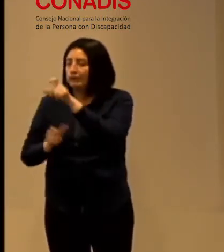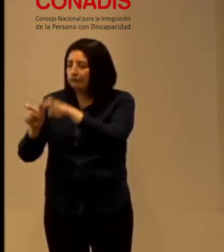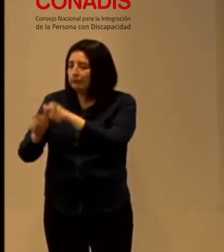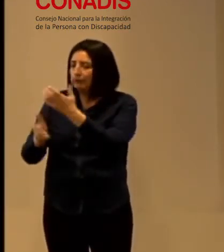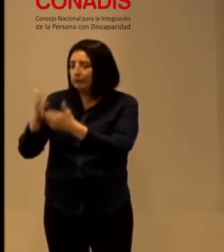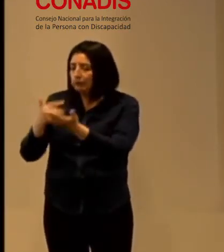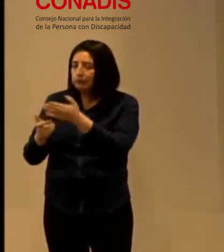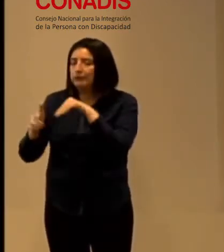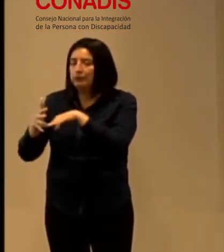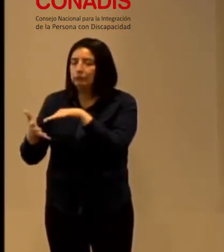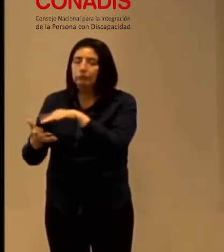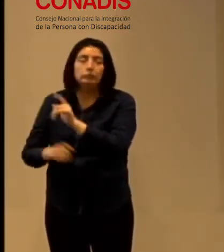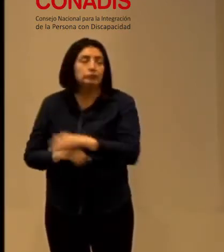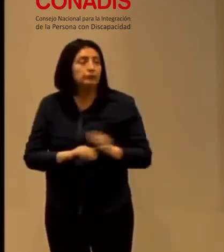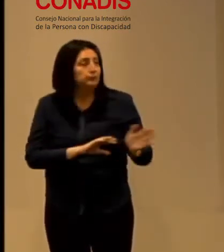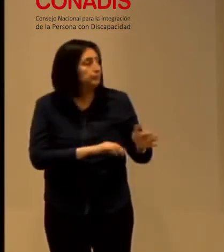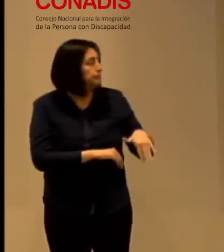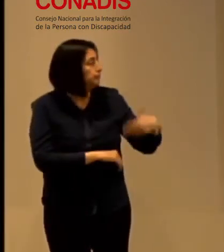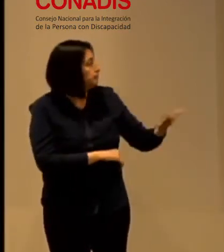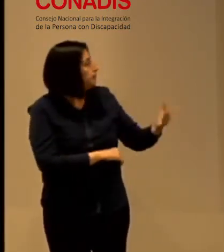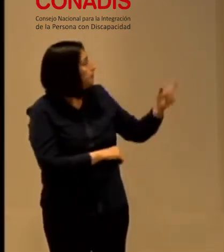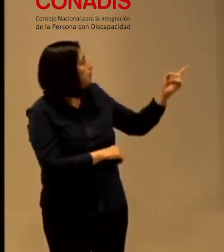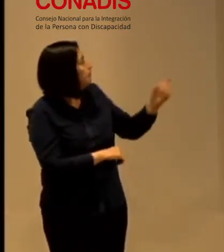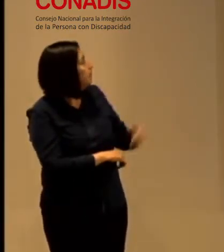que aplicarán. ¿Podemos continuar?